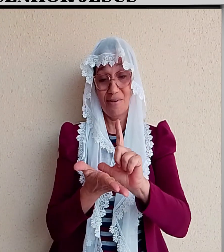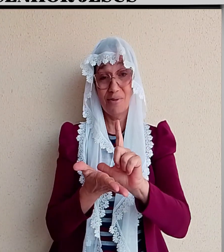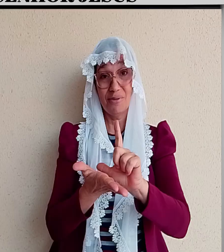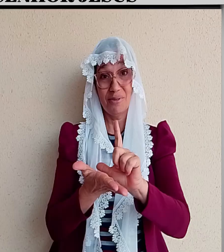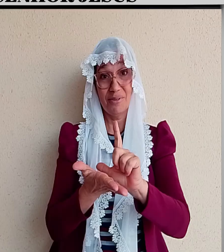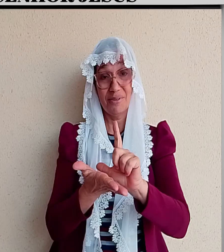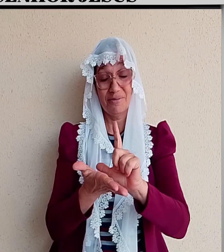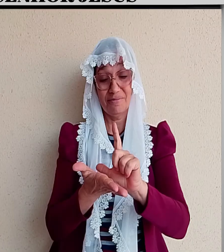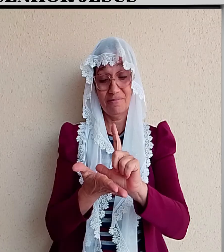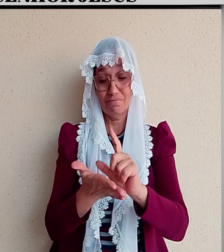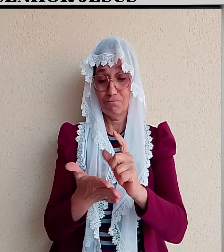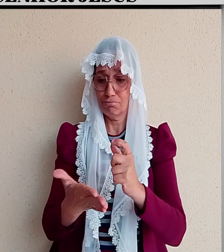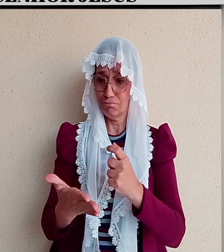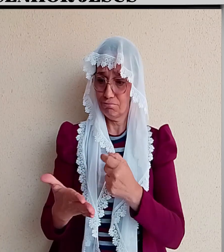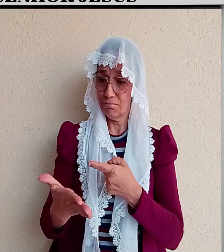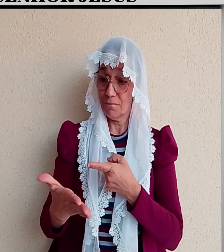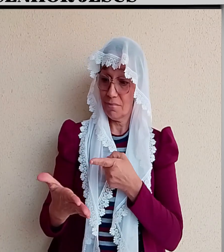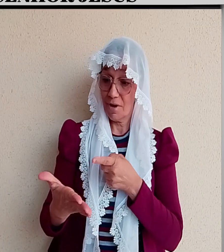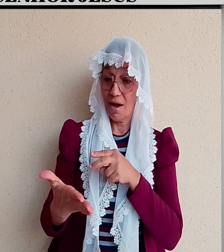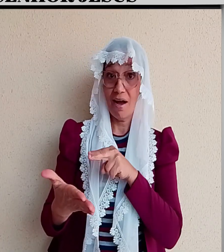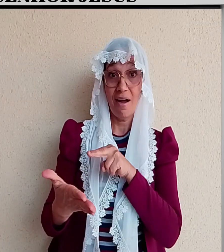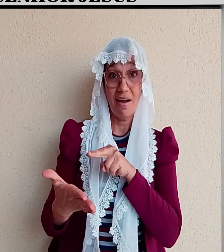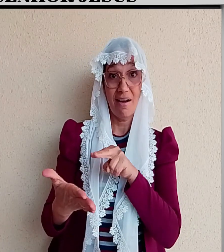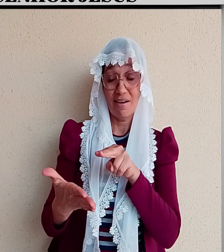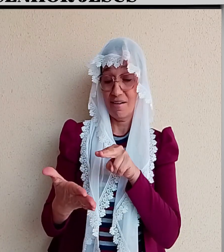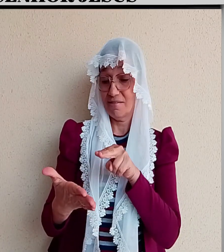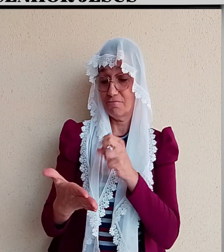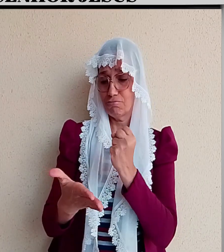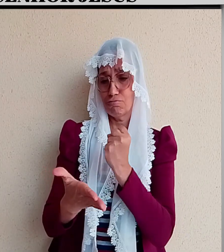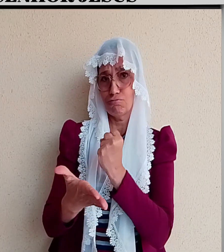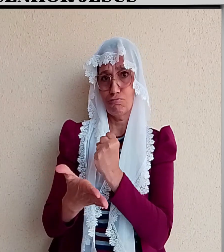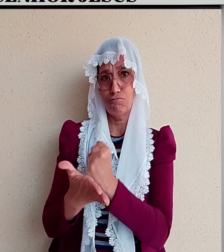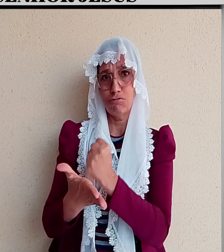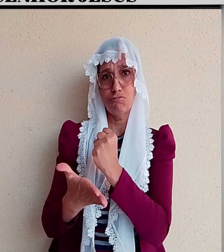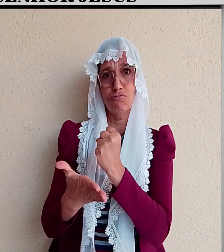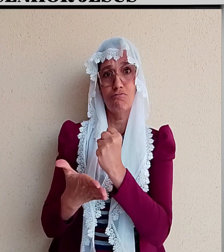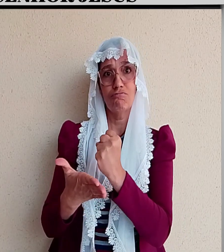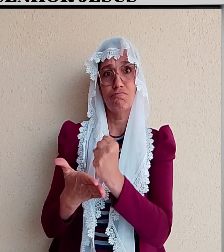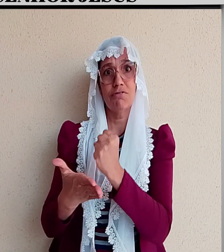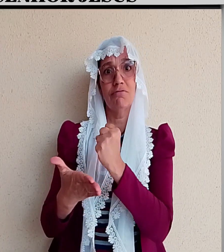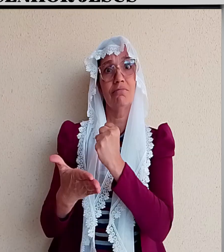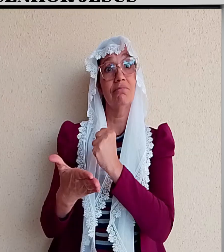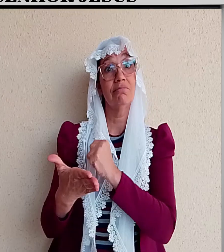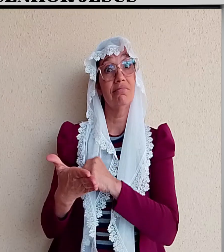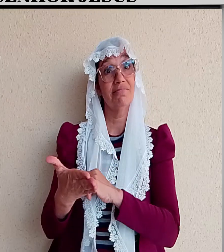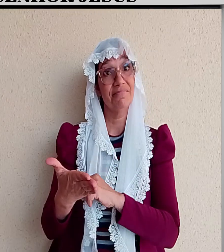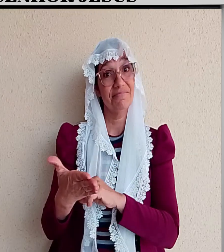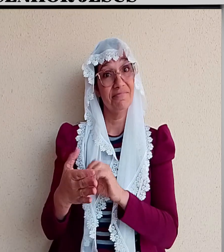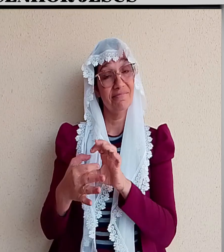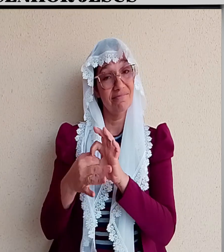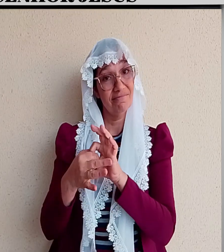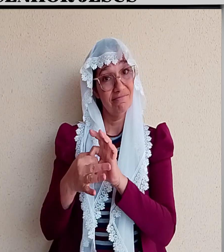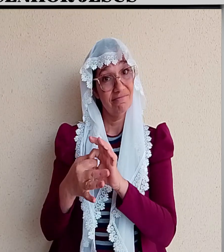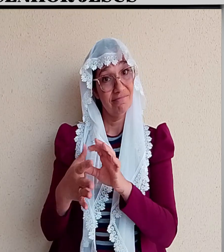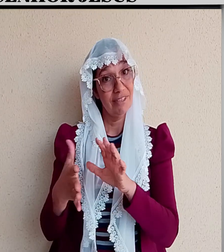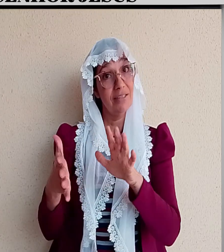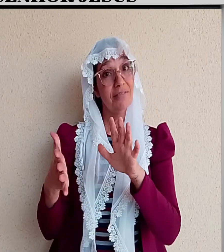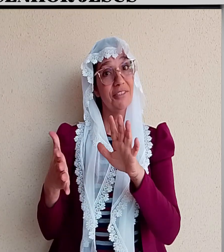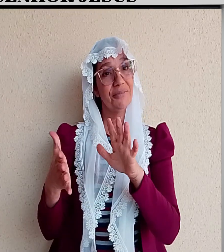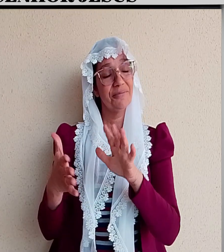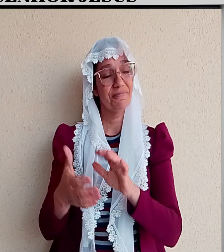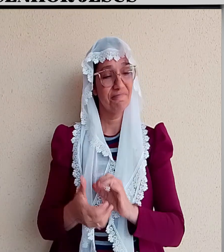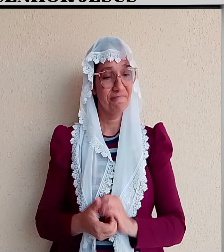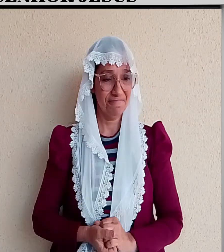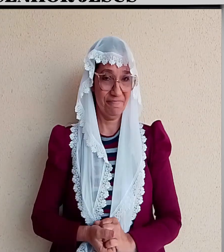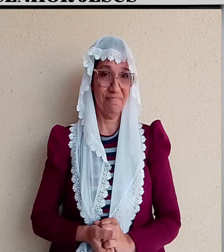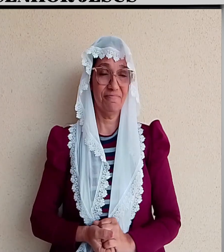Jesus. Santo é o Senhor, aquele que prometeu, aleluia, pelo pão do céu vos alimentar na terra. Aleluia, Jesus, o vosso laudo